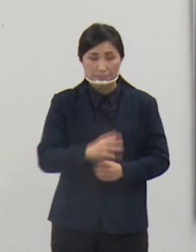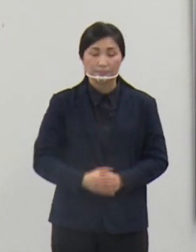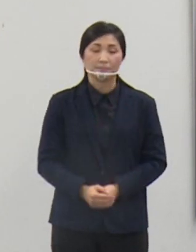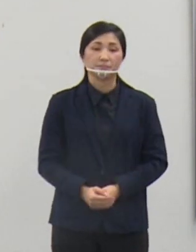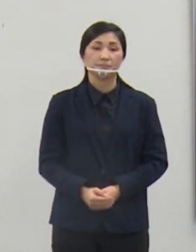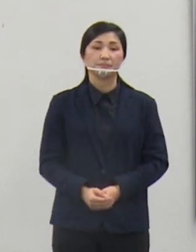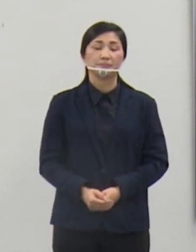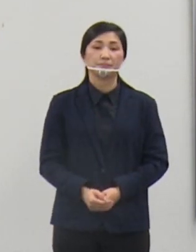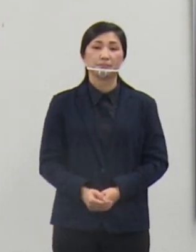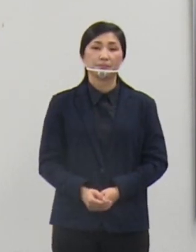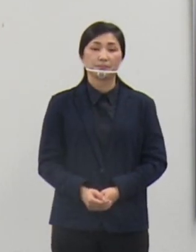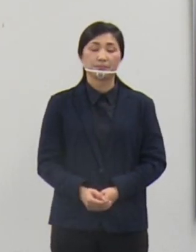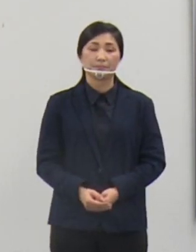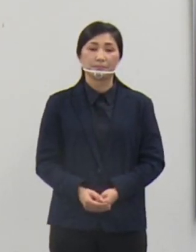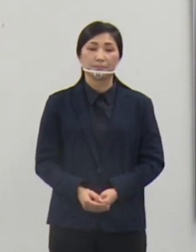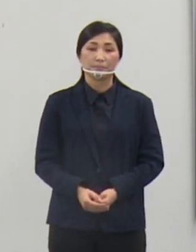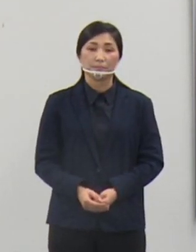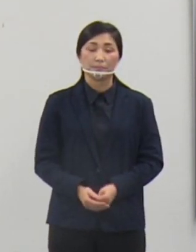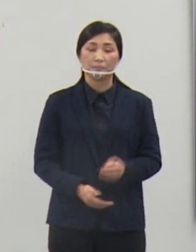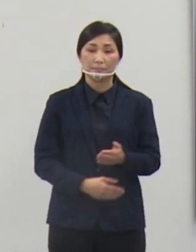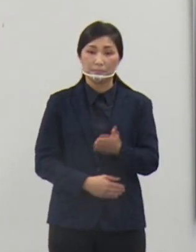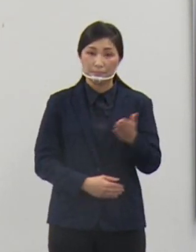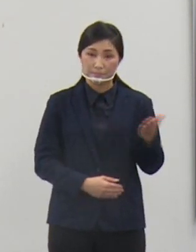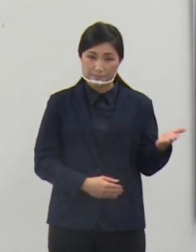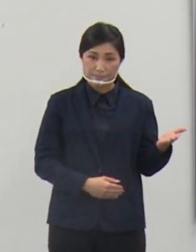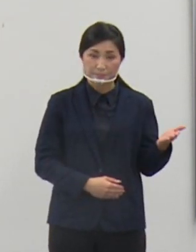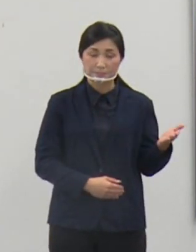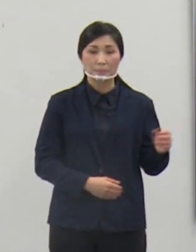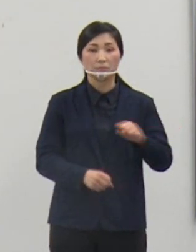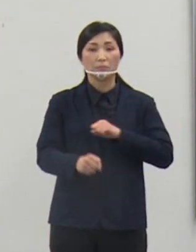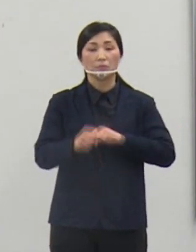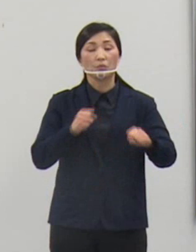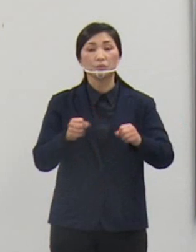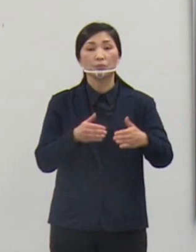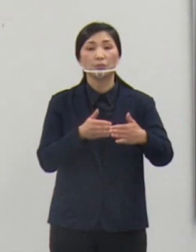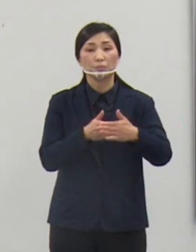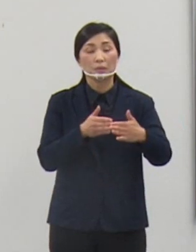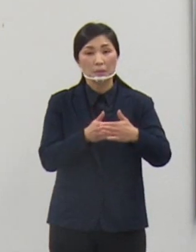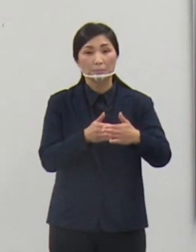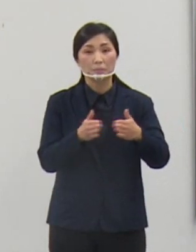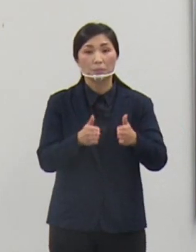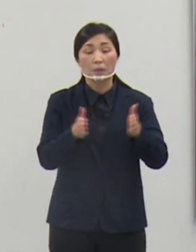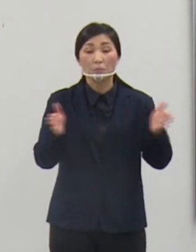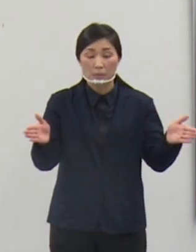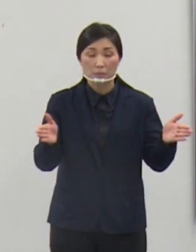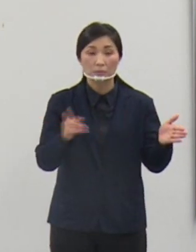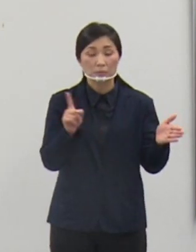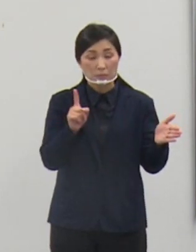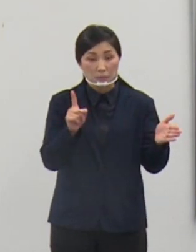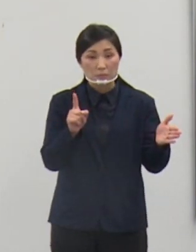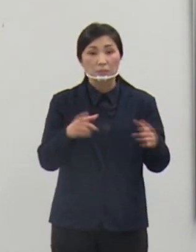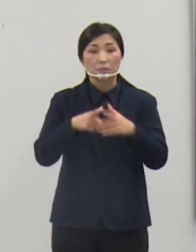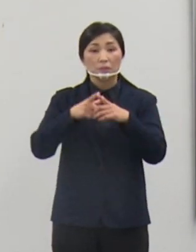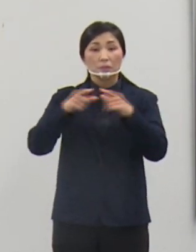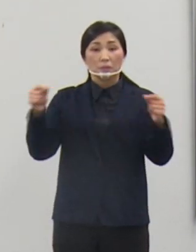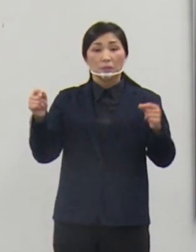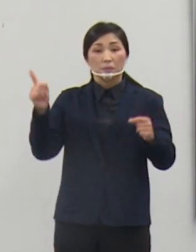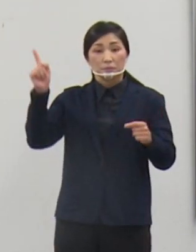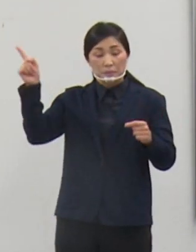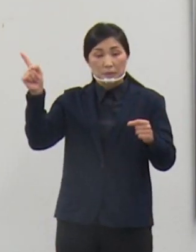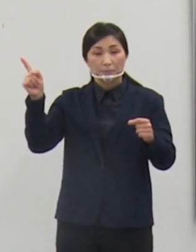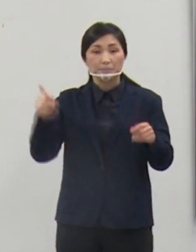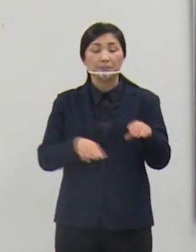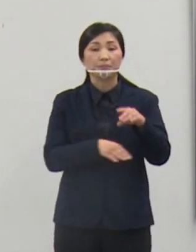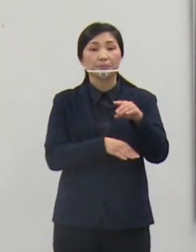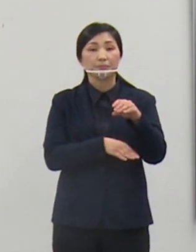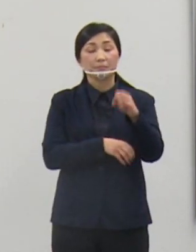。次に各種の行動制限緩和についてであります。今回国の基本的